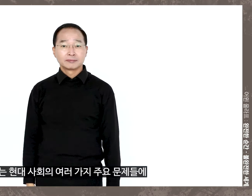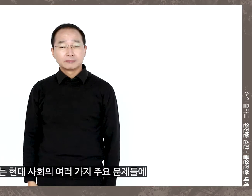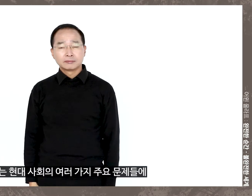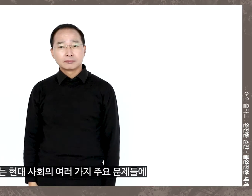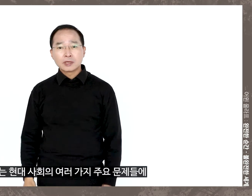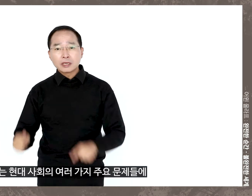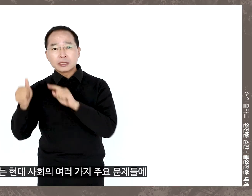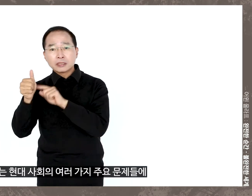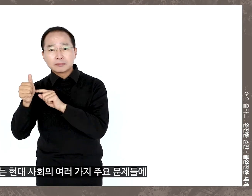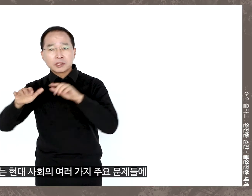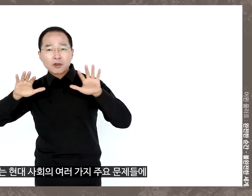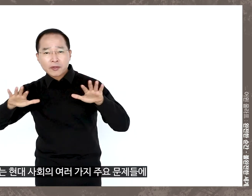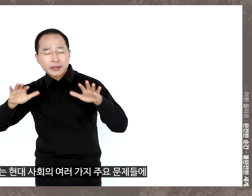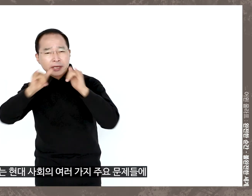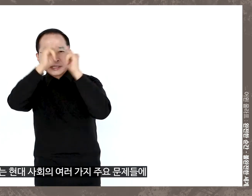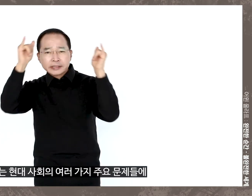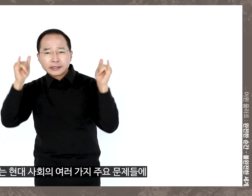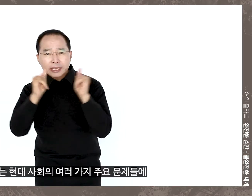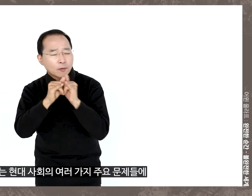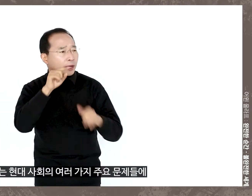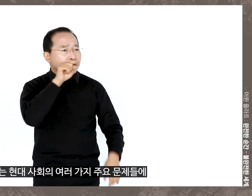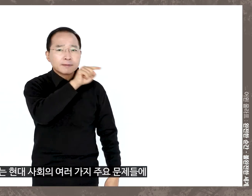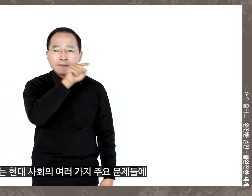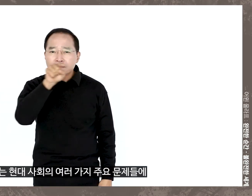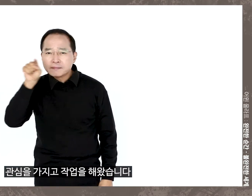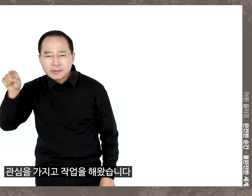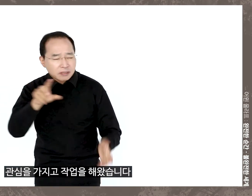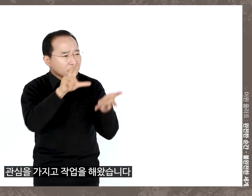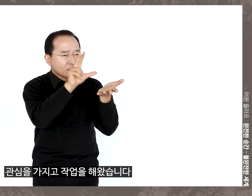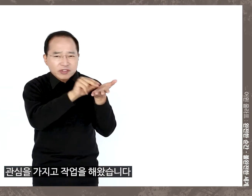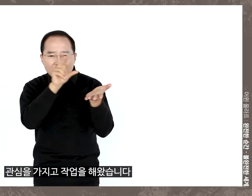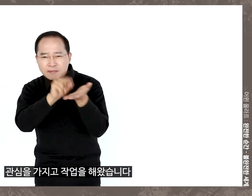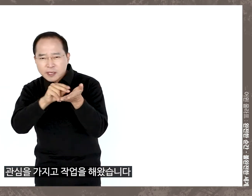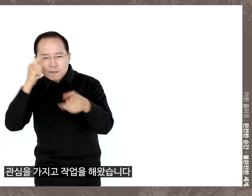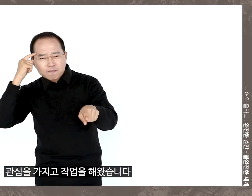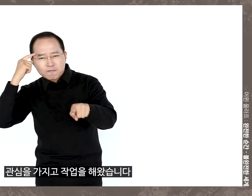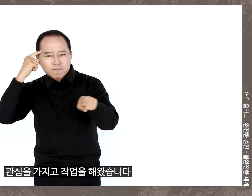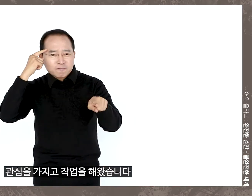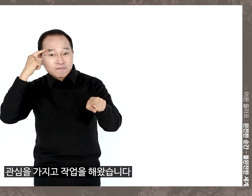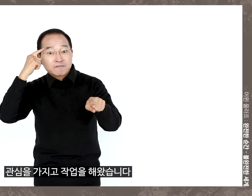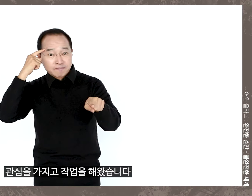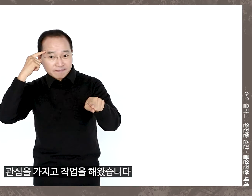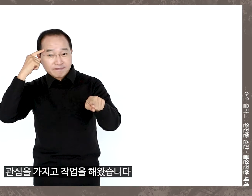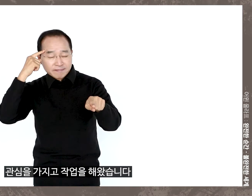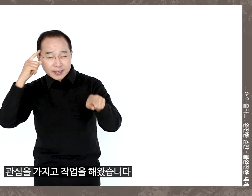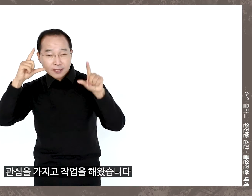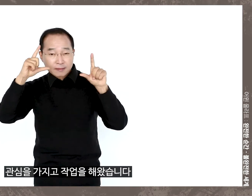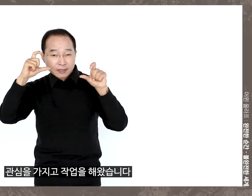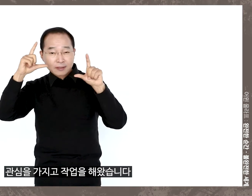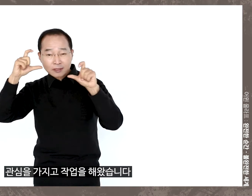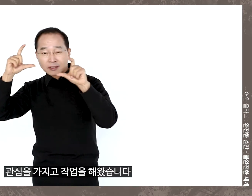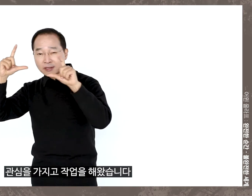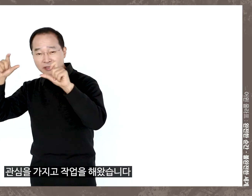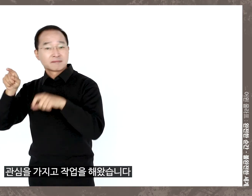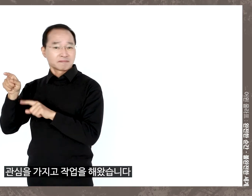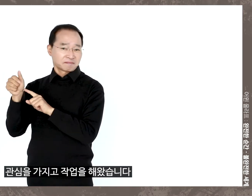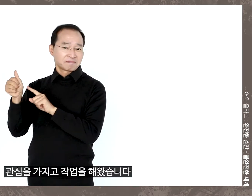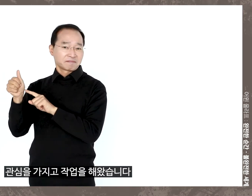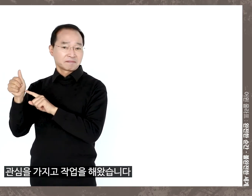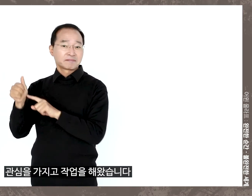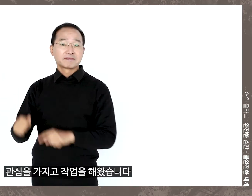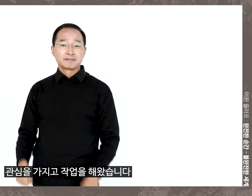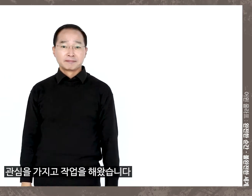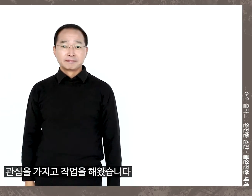그는 현대사회의 여러 가지 주요 문제들에 관심을 가지고 작업을 해왔습니다.